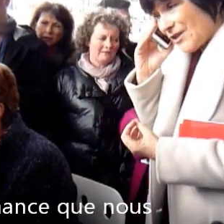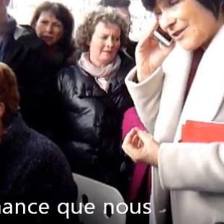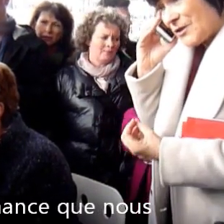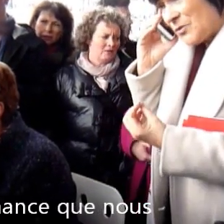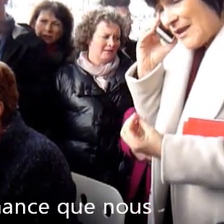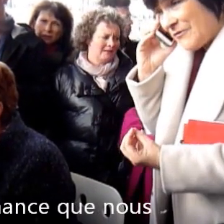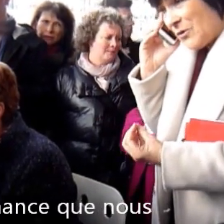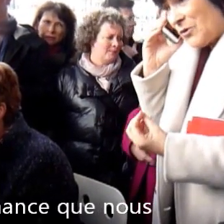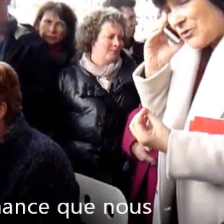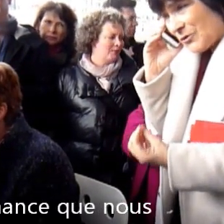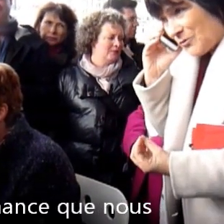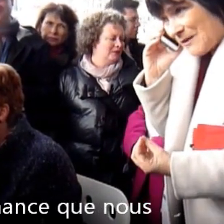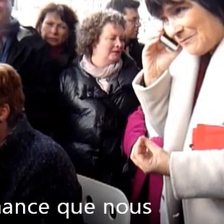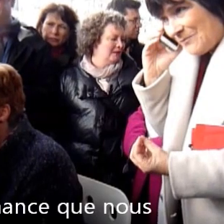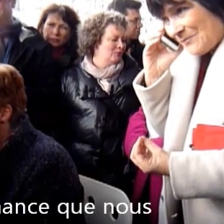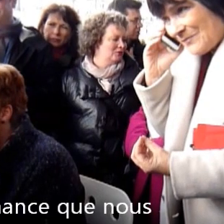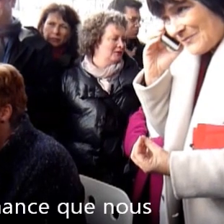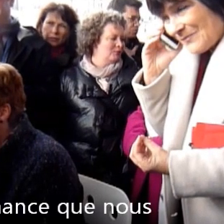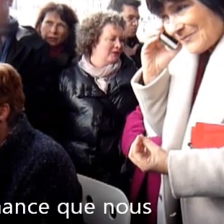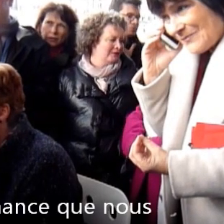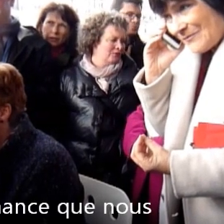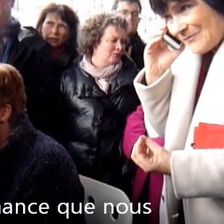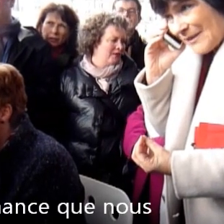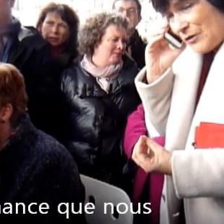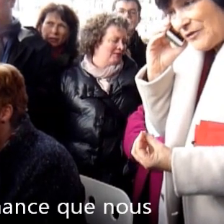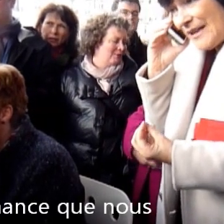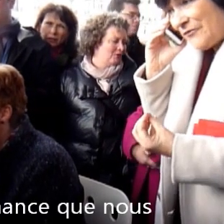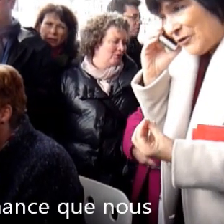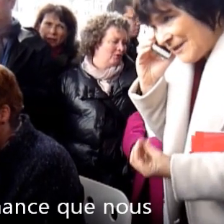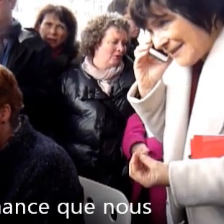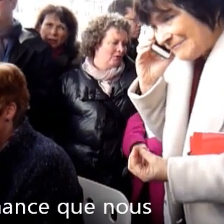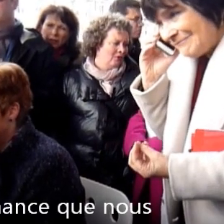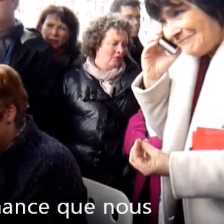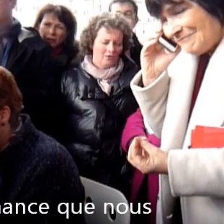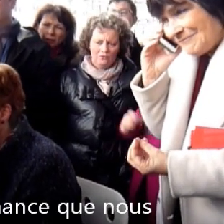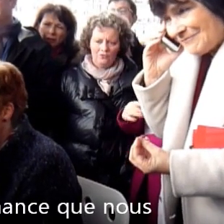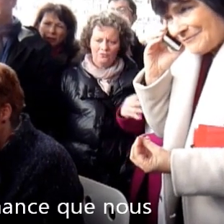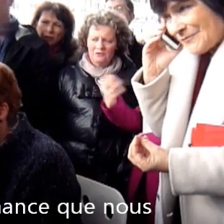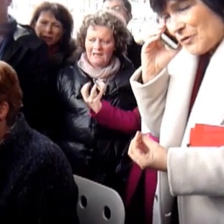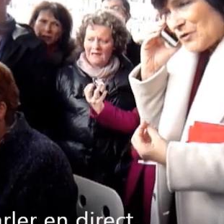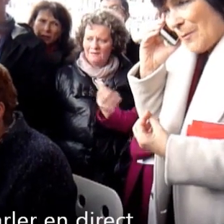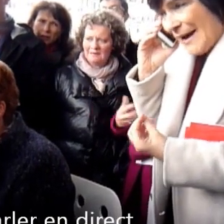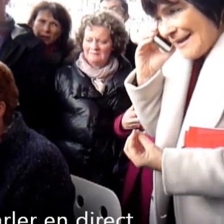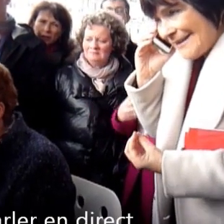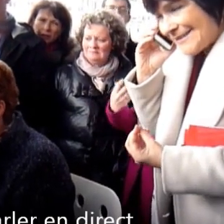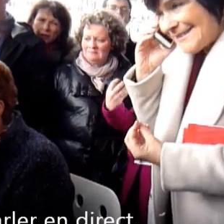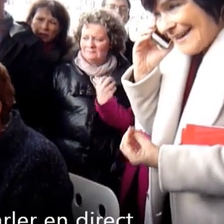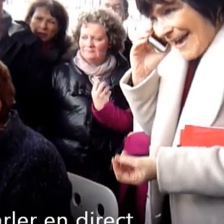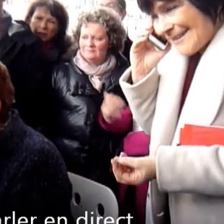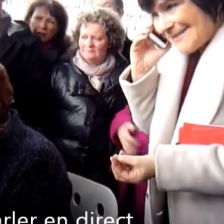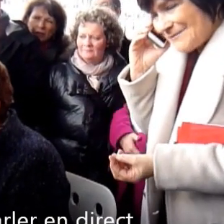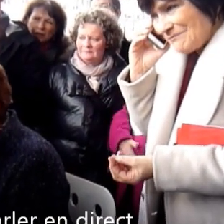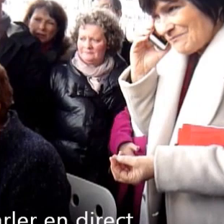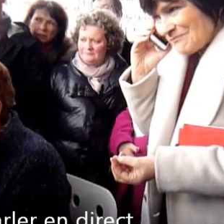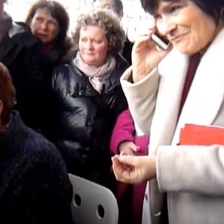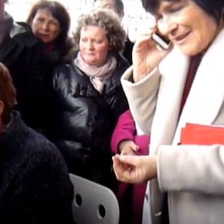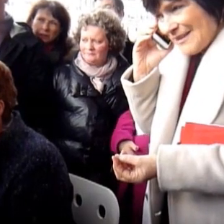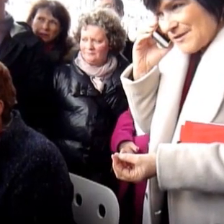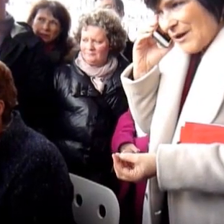J'espère que la chance que nous avons aujourd'hui de téléphoner, de se parler en